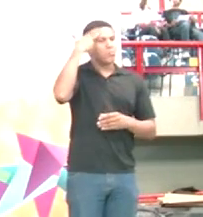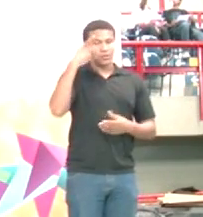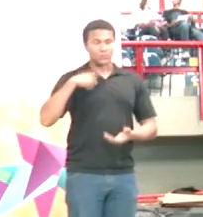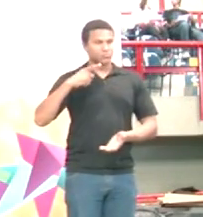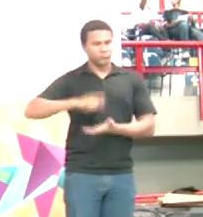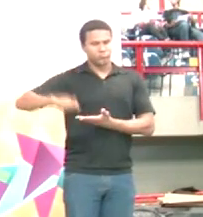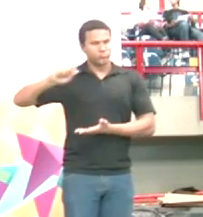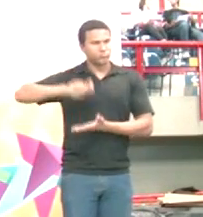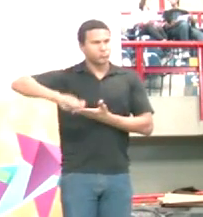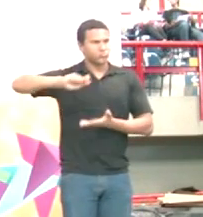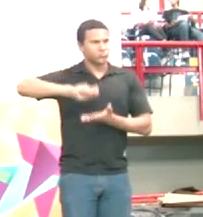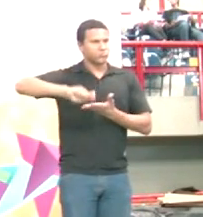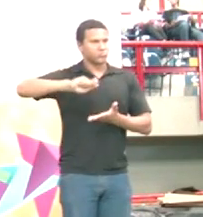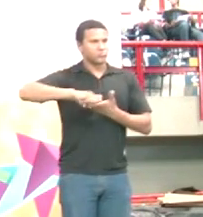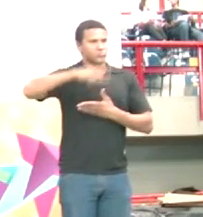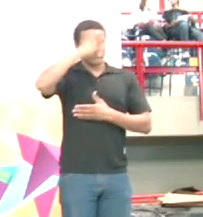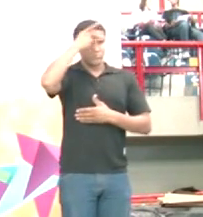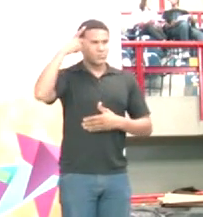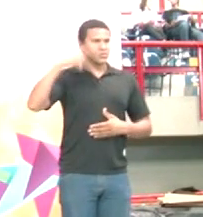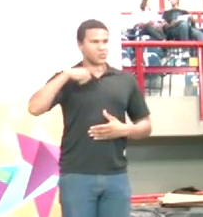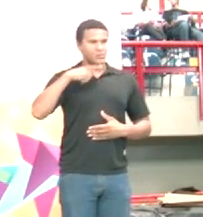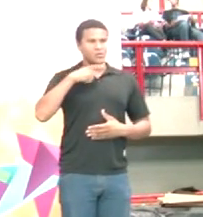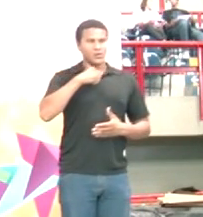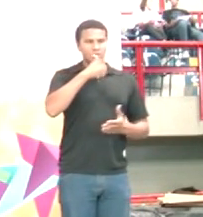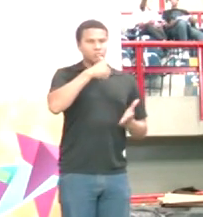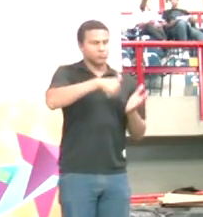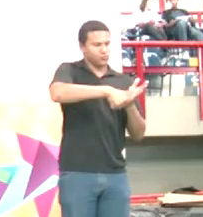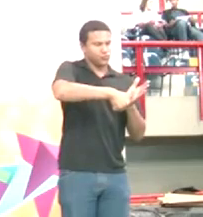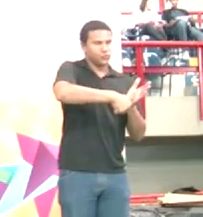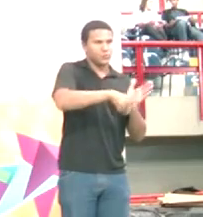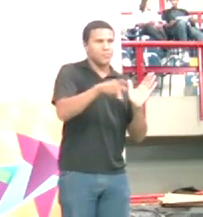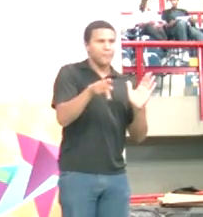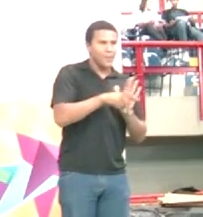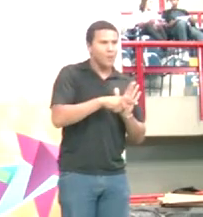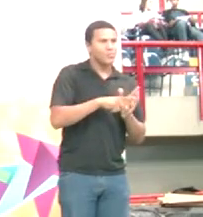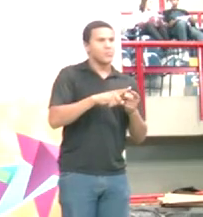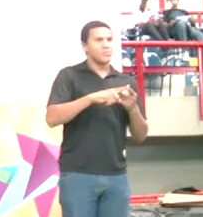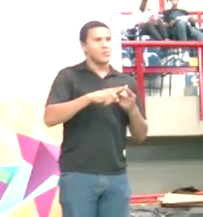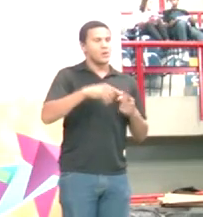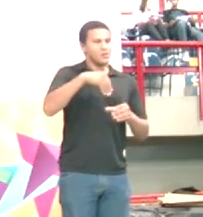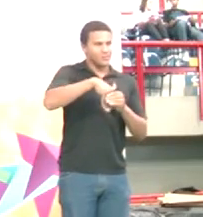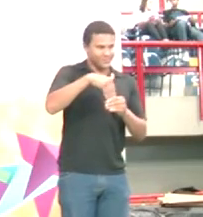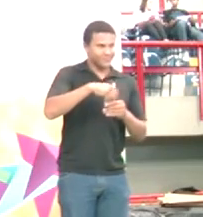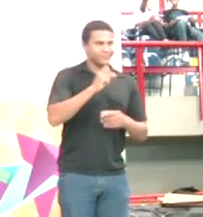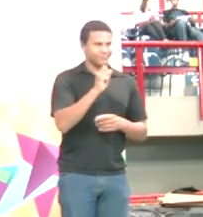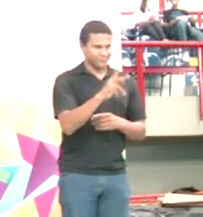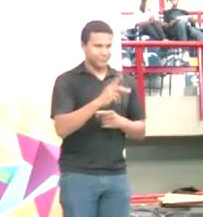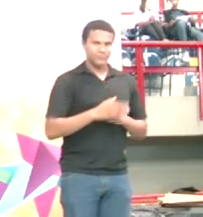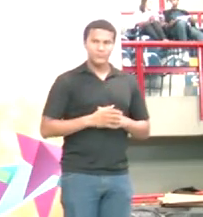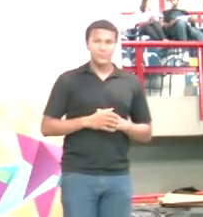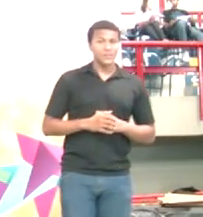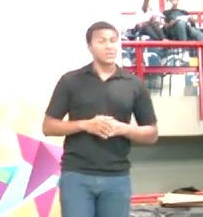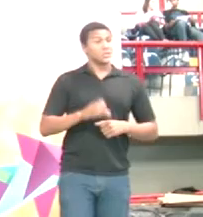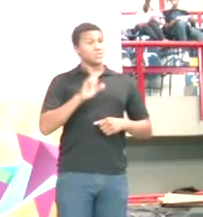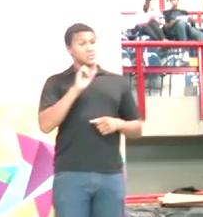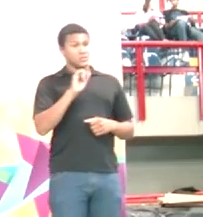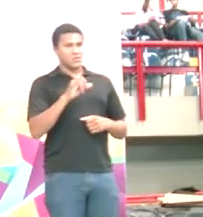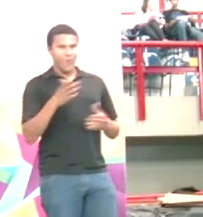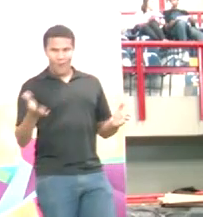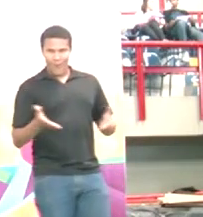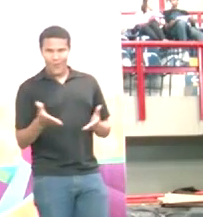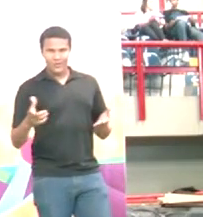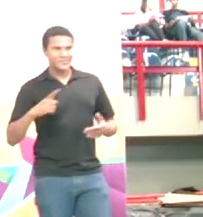escrivão. Você chegava com o seu título de eleitor. E por algum acaso, o que são fiscais hoje,